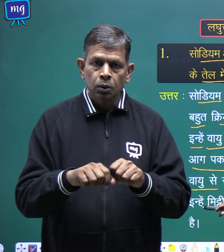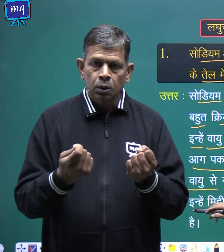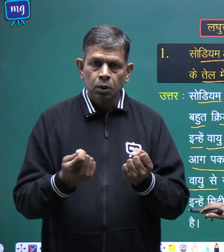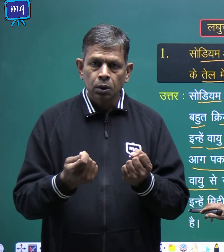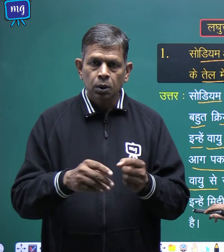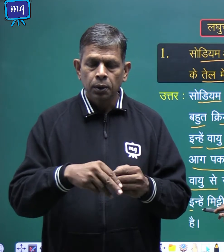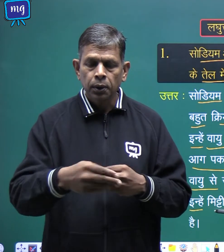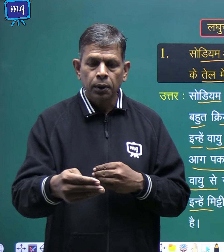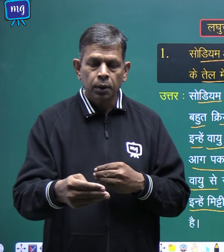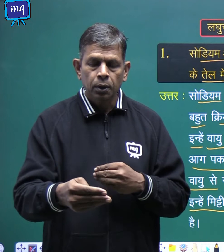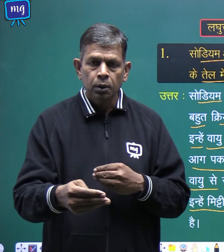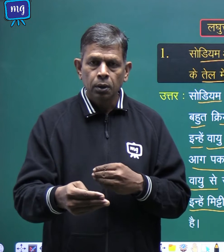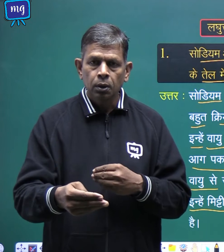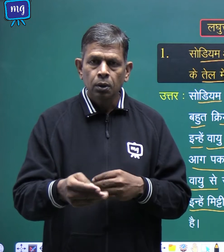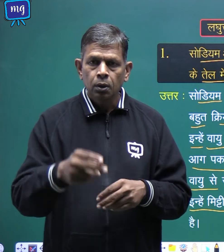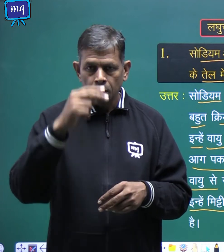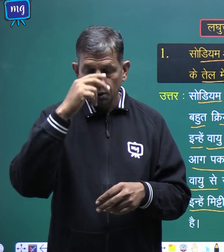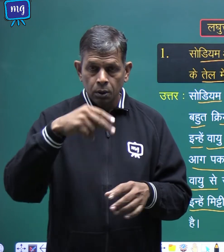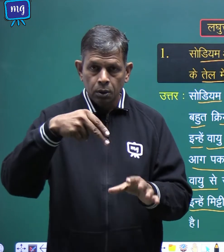इन्हें मिट्टी के तेल में